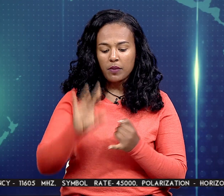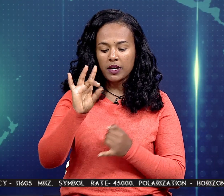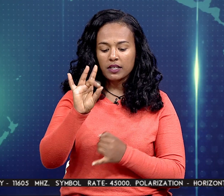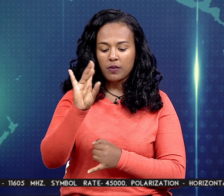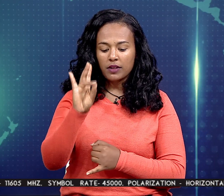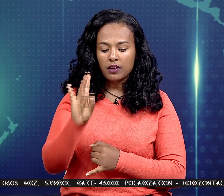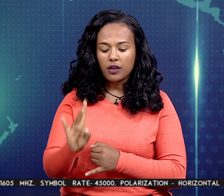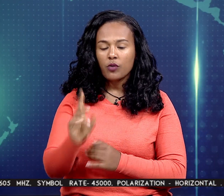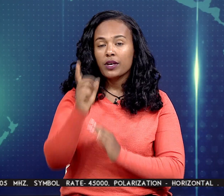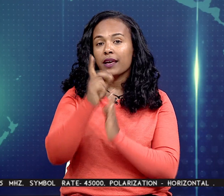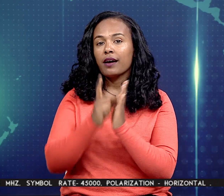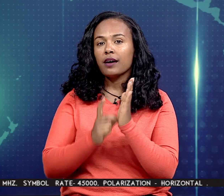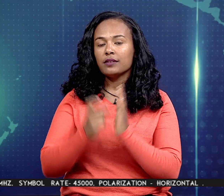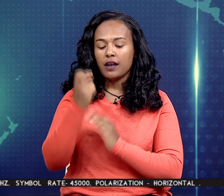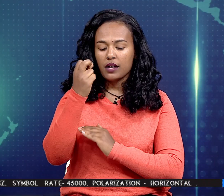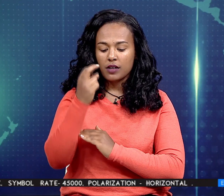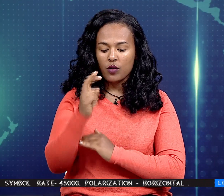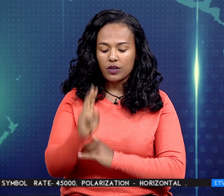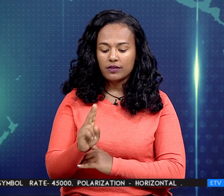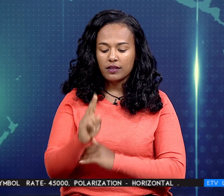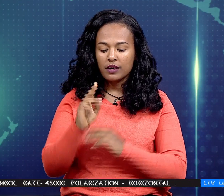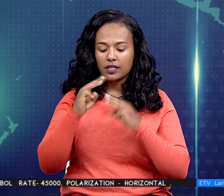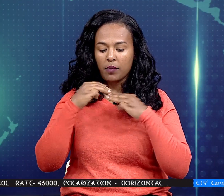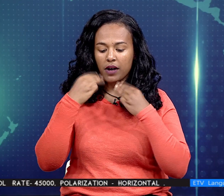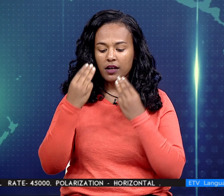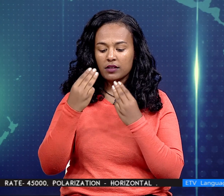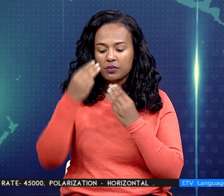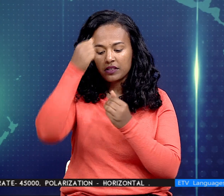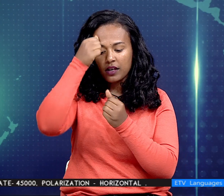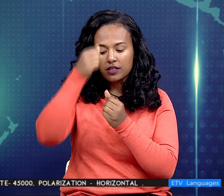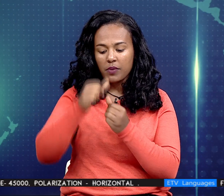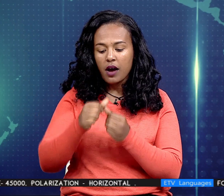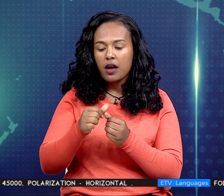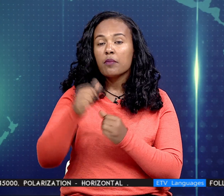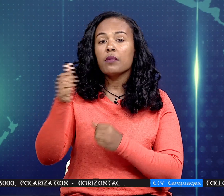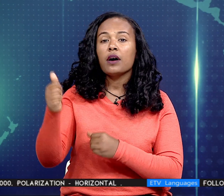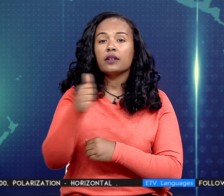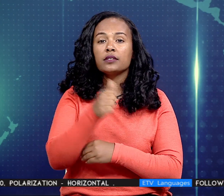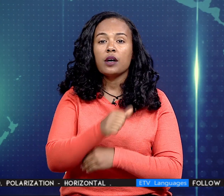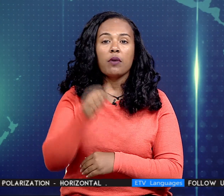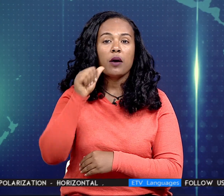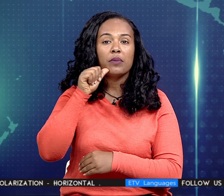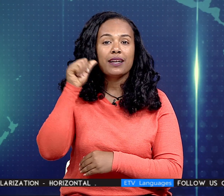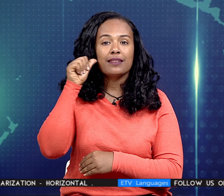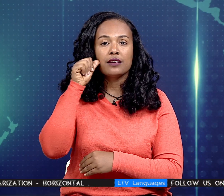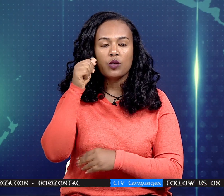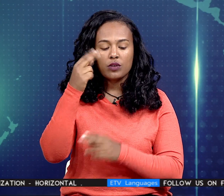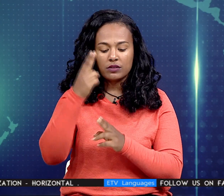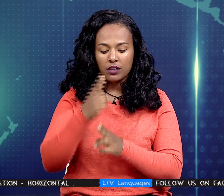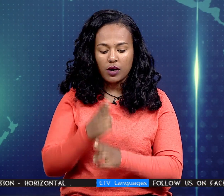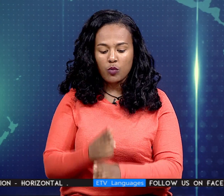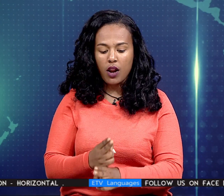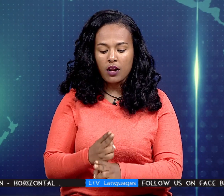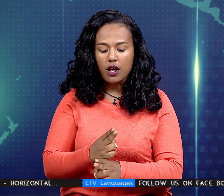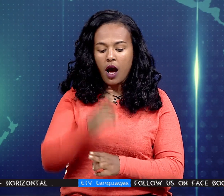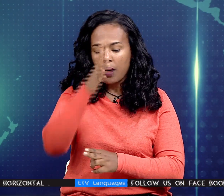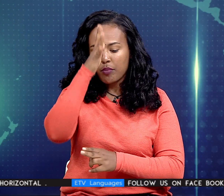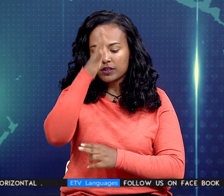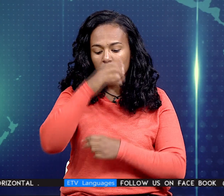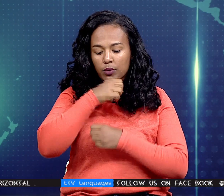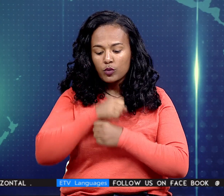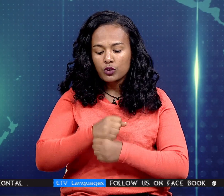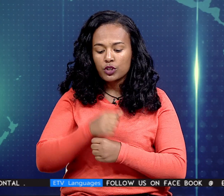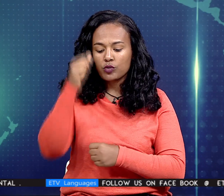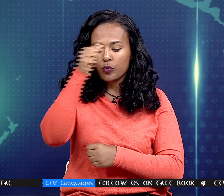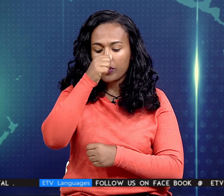በመጨረሻም 87ኛው የኤካቲት 12 የሰማታት መታሰቢያ በአዲስ አበባ በትላንትናው ዕለት ተከብሯል።